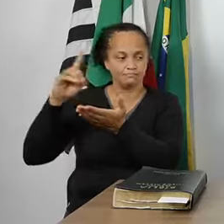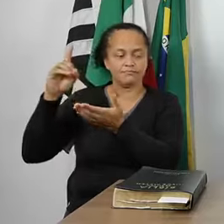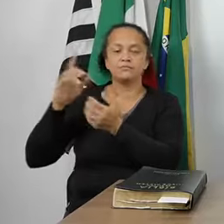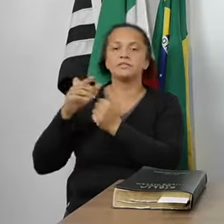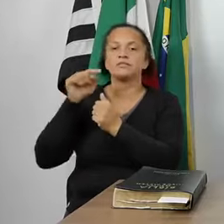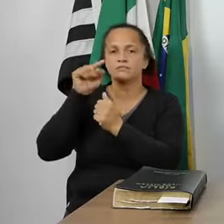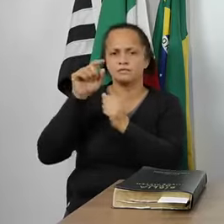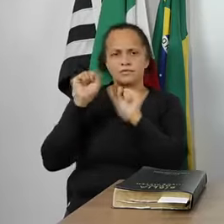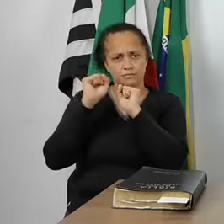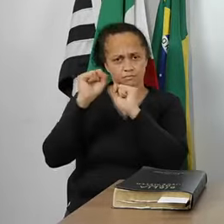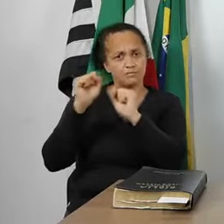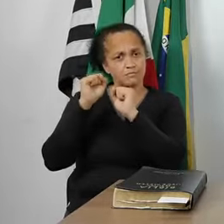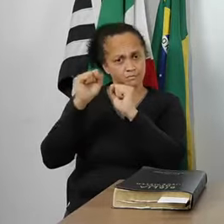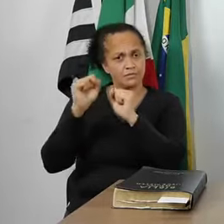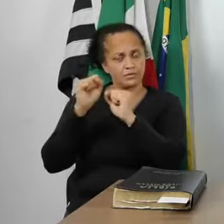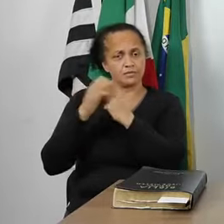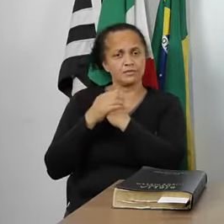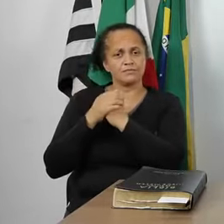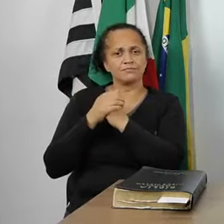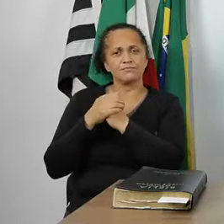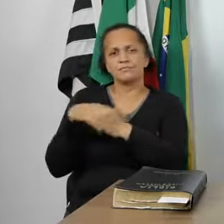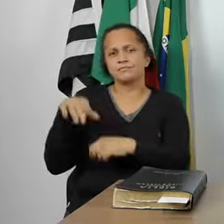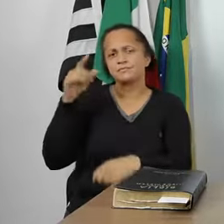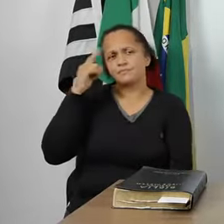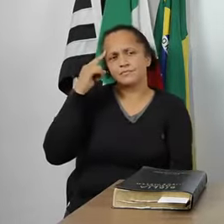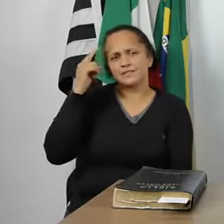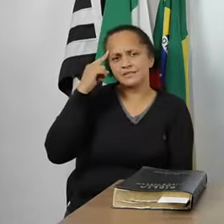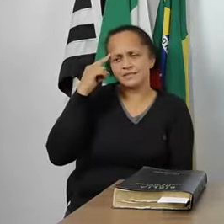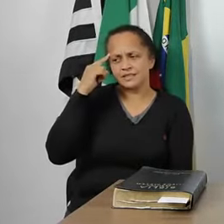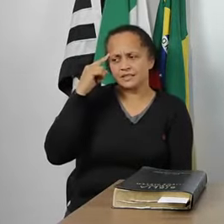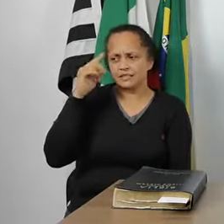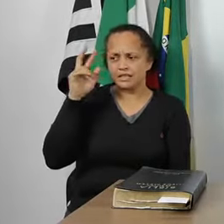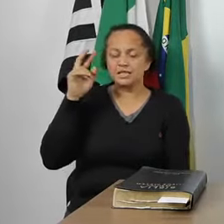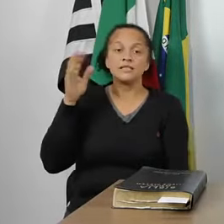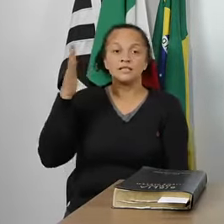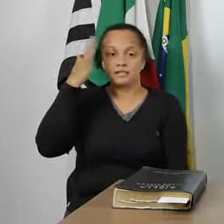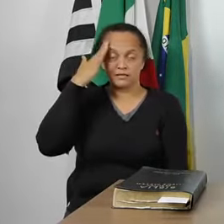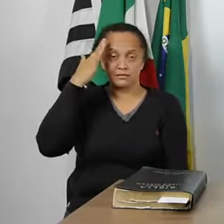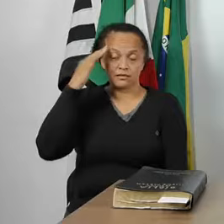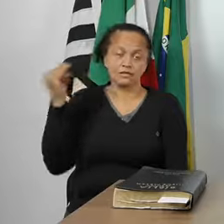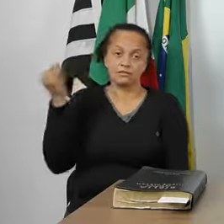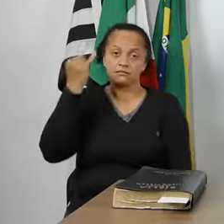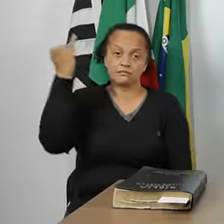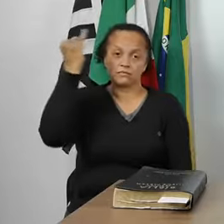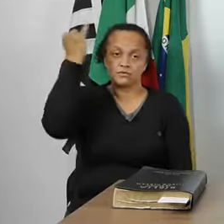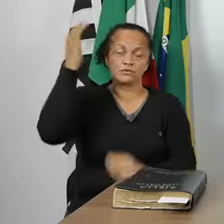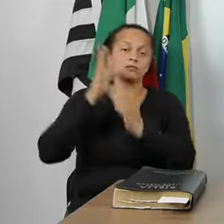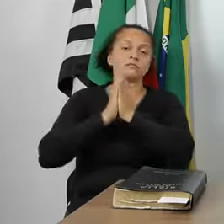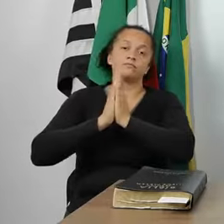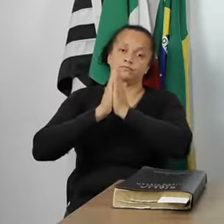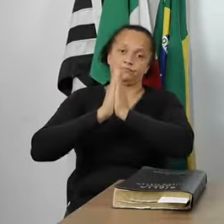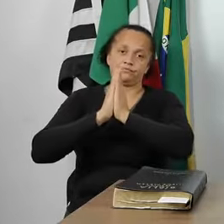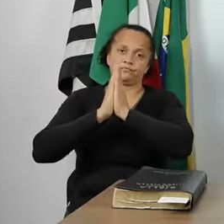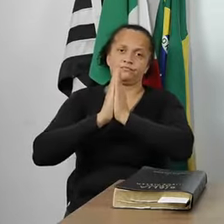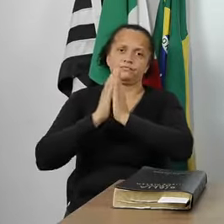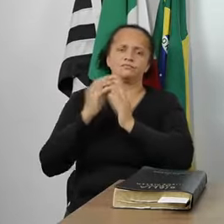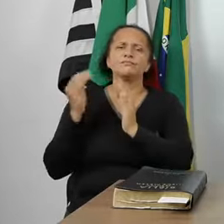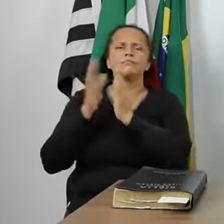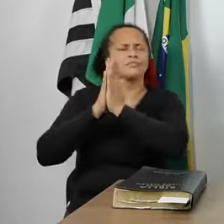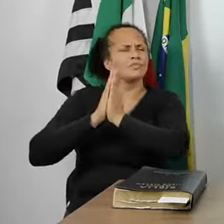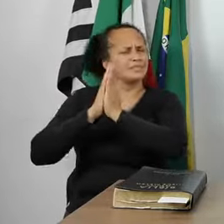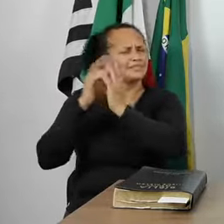fato, se conscientizar da importância da oração. A oração é um assunto tão falado,